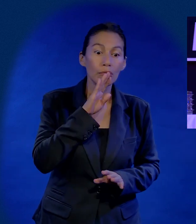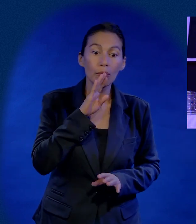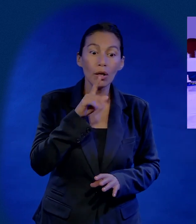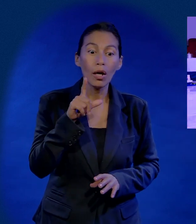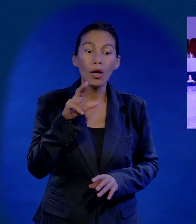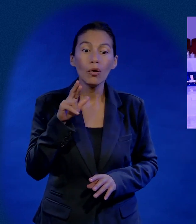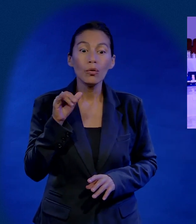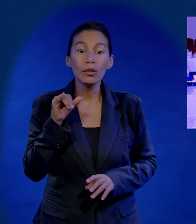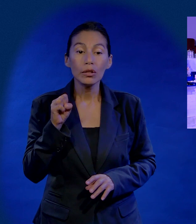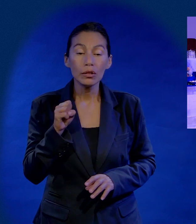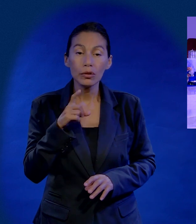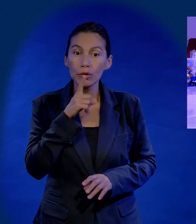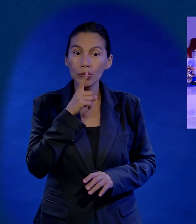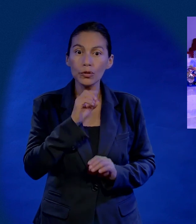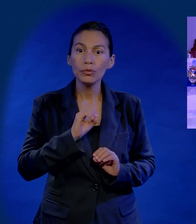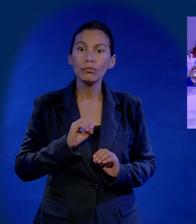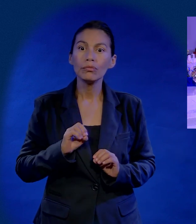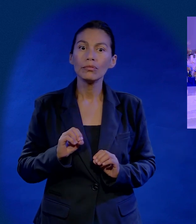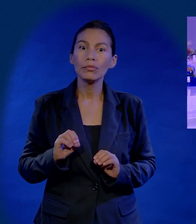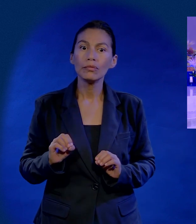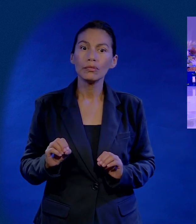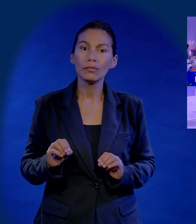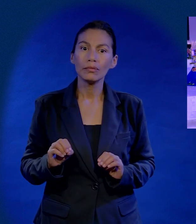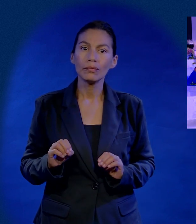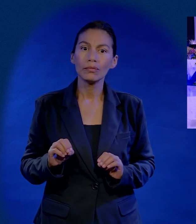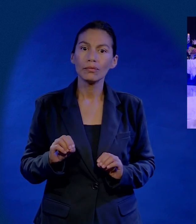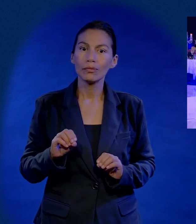Y mis amigos, ¡hey, la mamá de Luis!